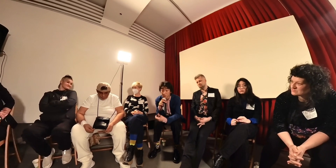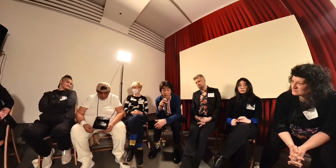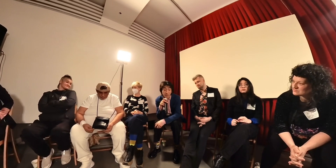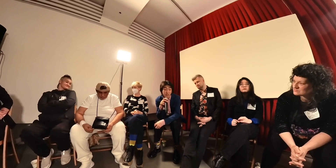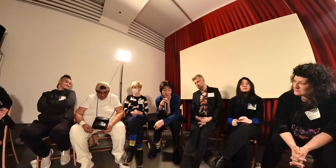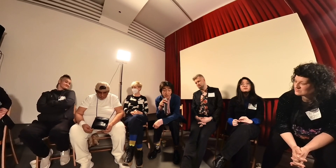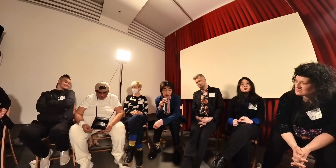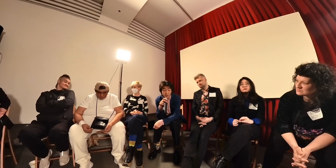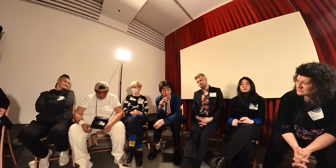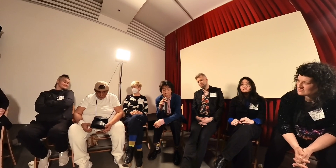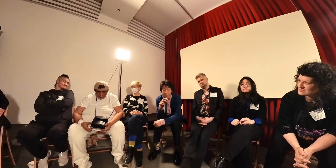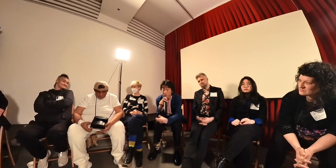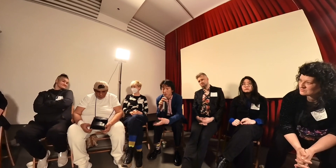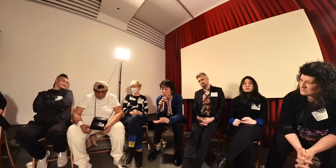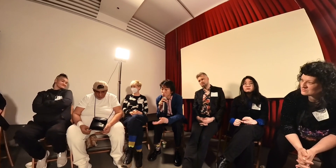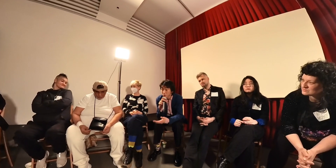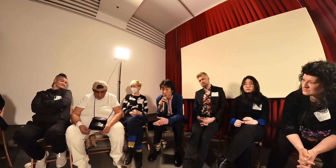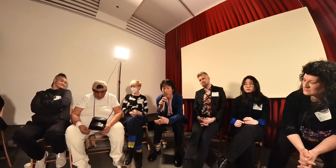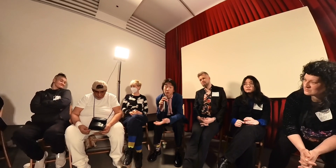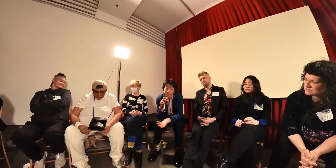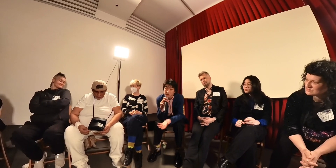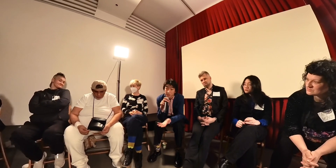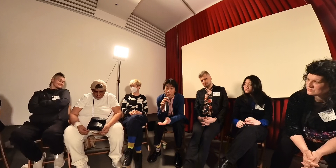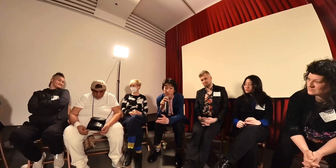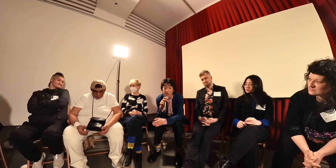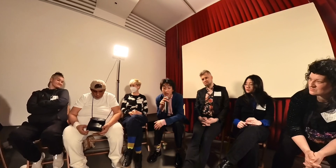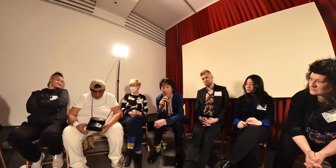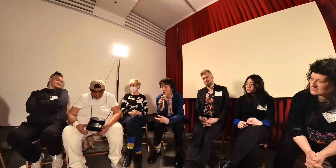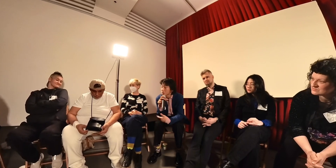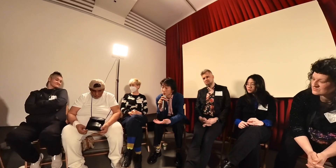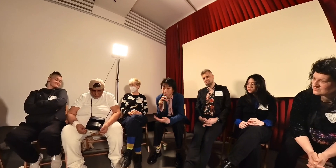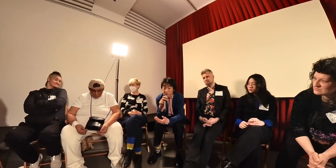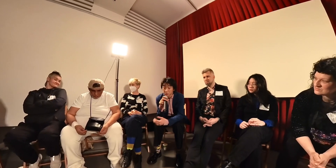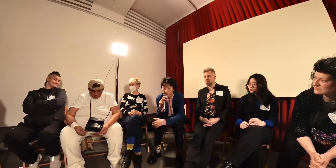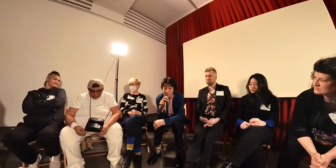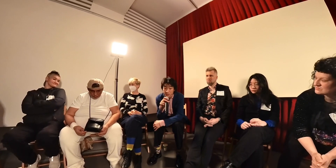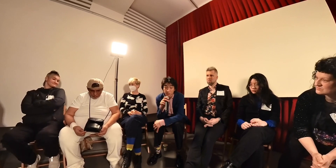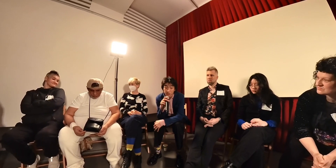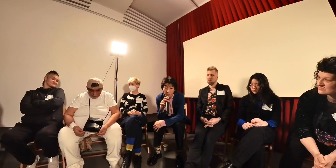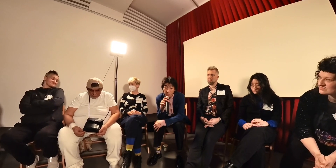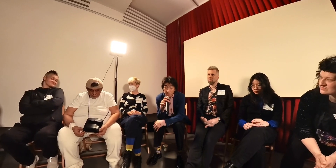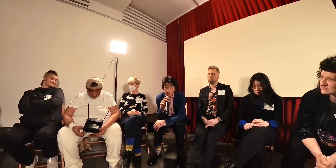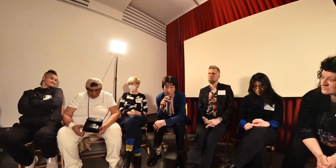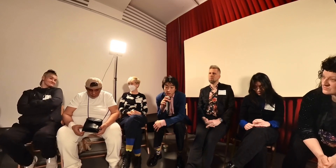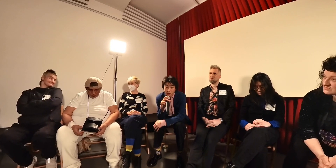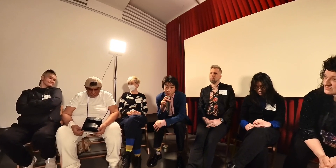velice podobní jako my, sdílí vlastně nějaké podobné zkušenosti, nebo i ty stejné, anebo se třeba o ty zkušenosti